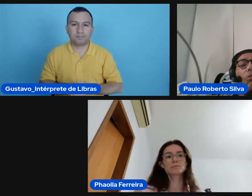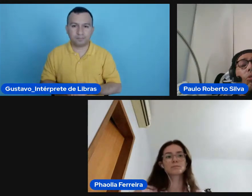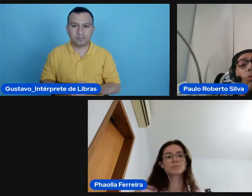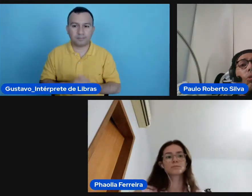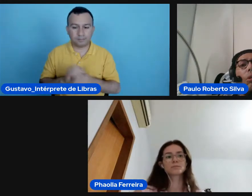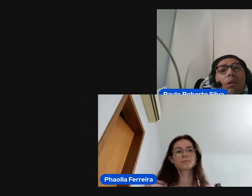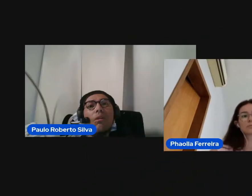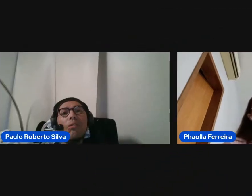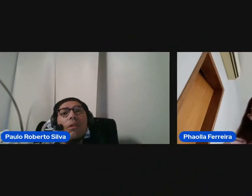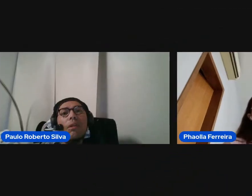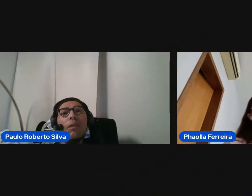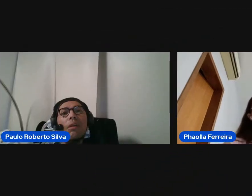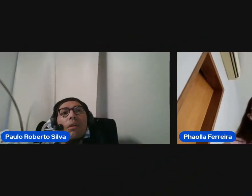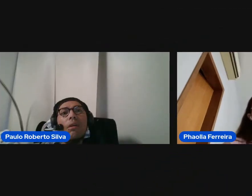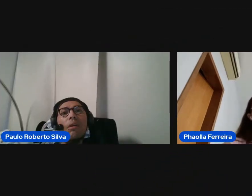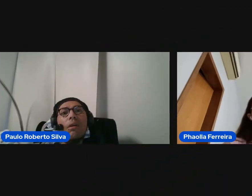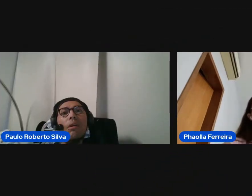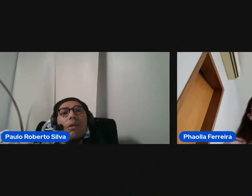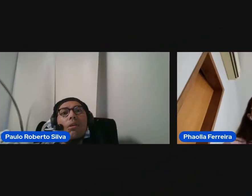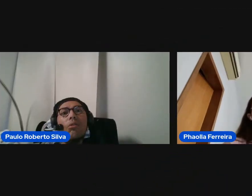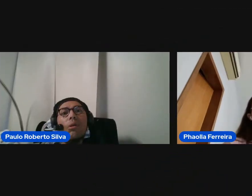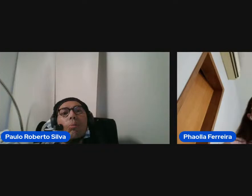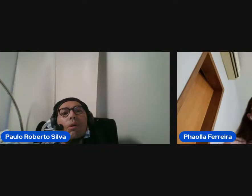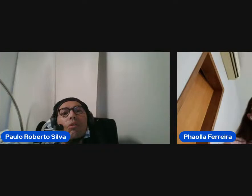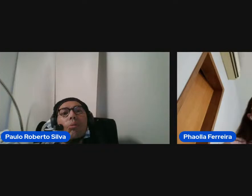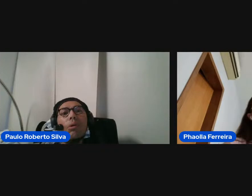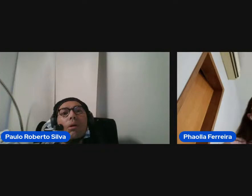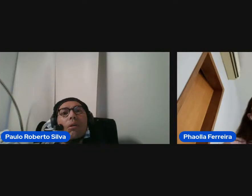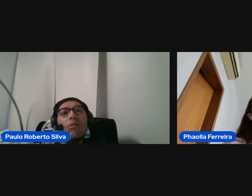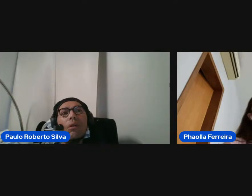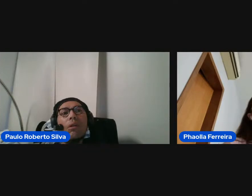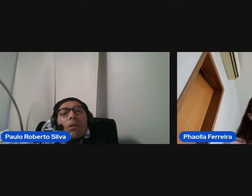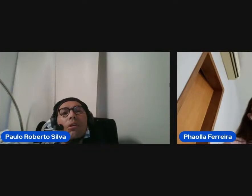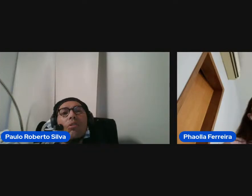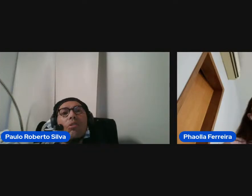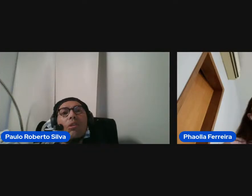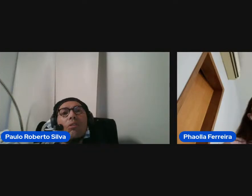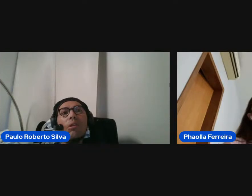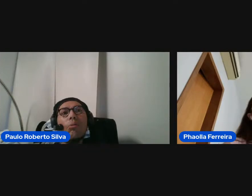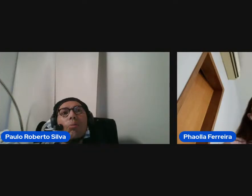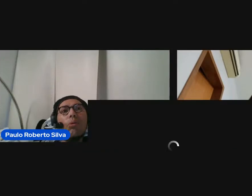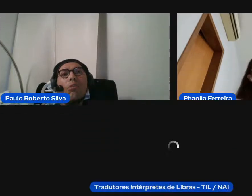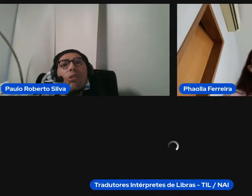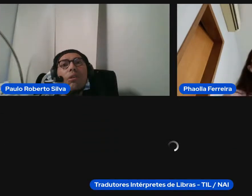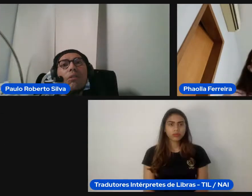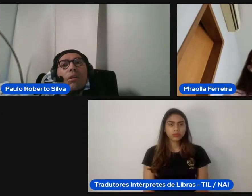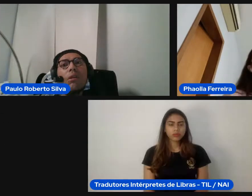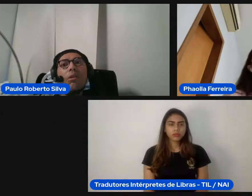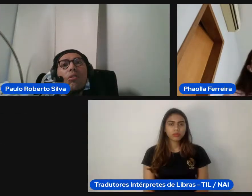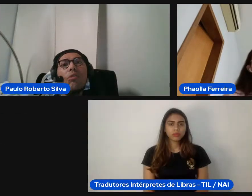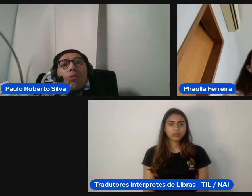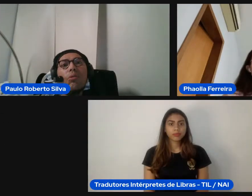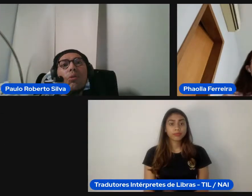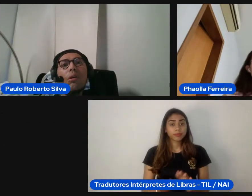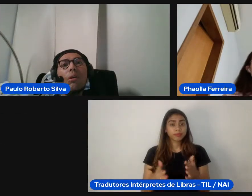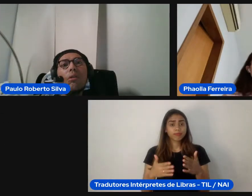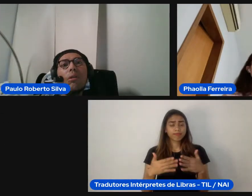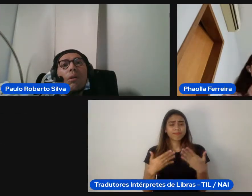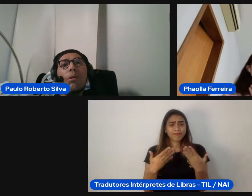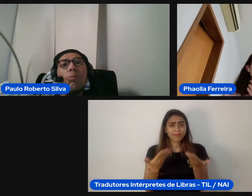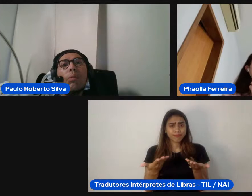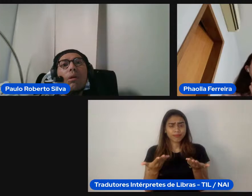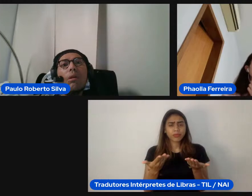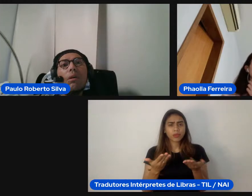políticas institucionais. É isso na parte mais de gestão. Políticas